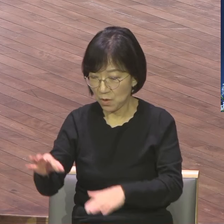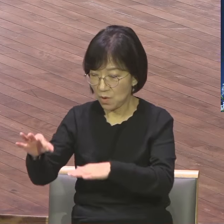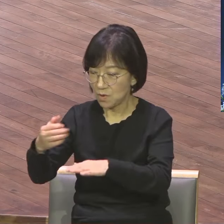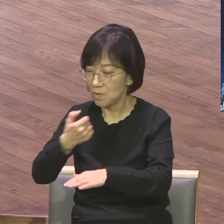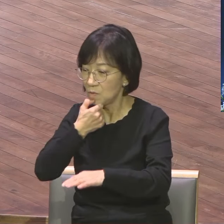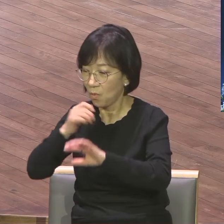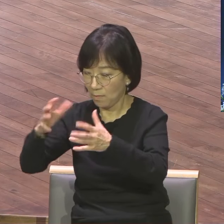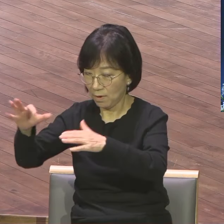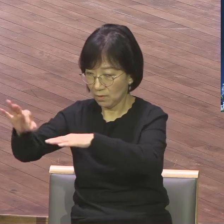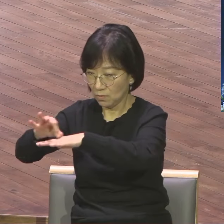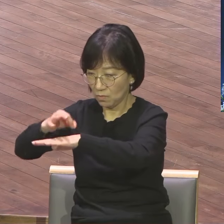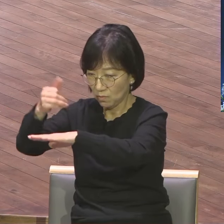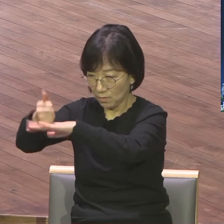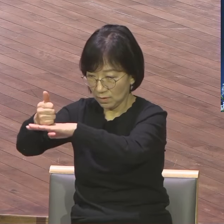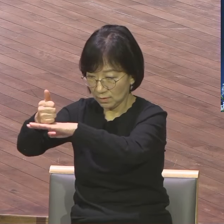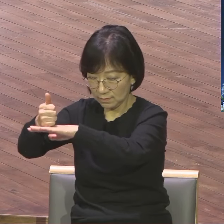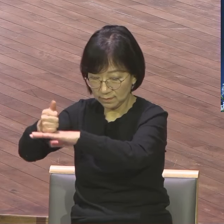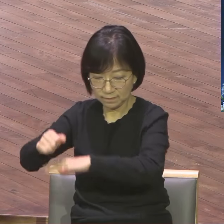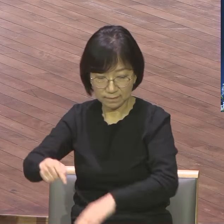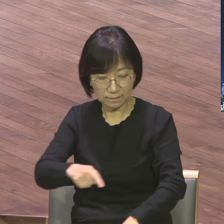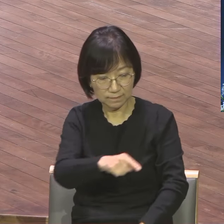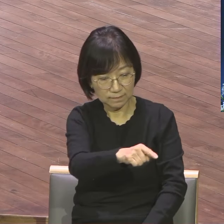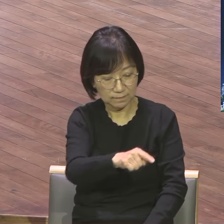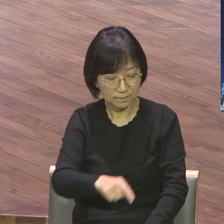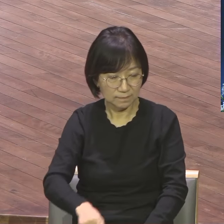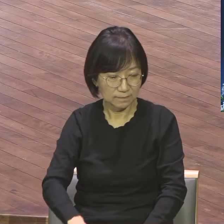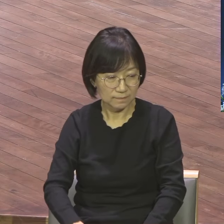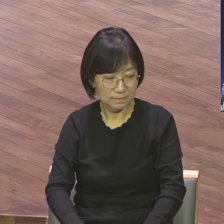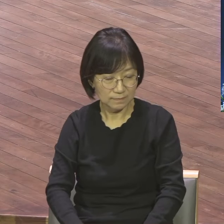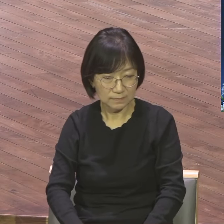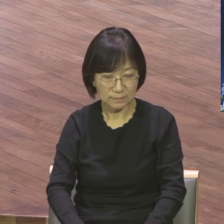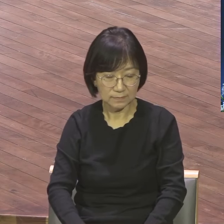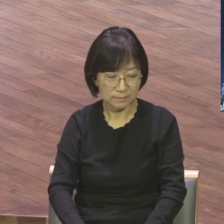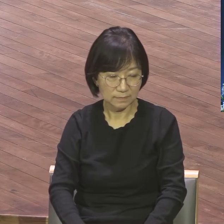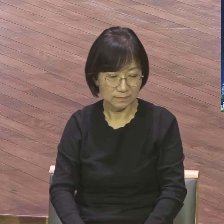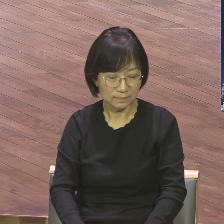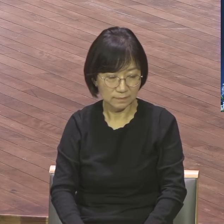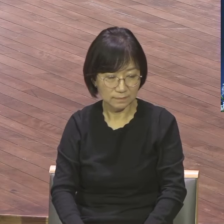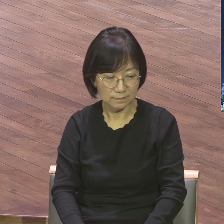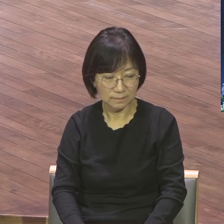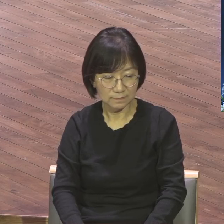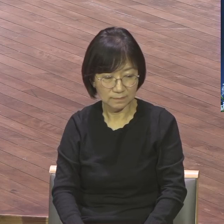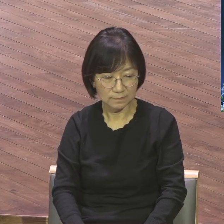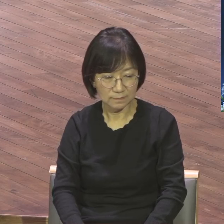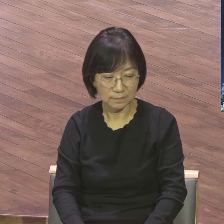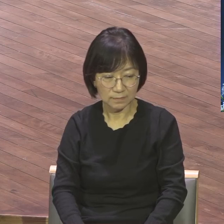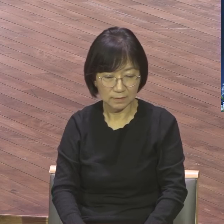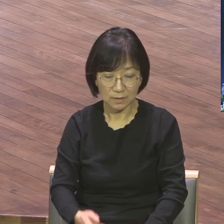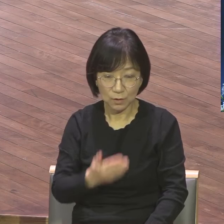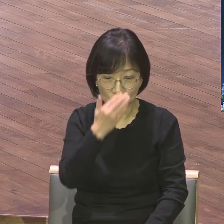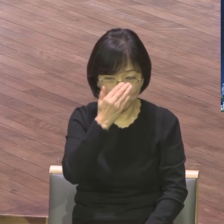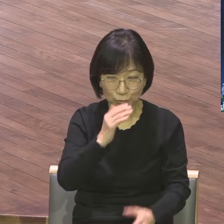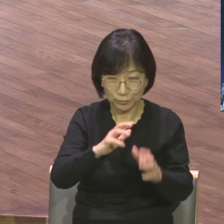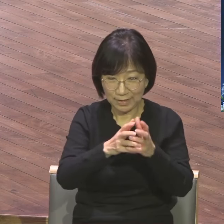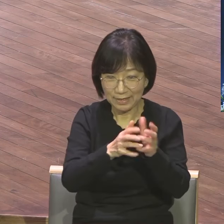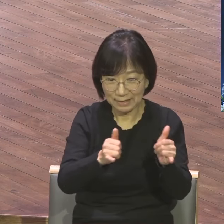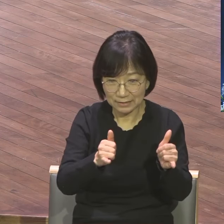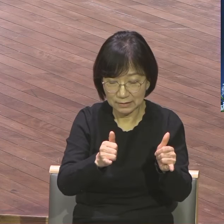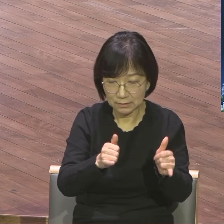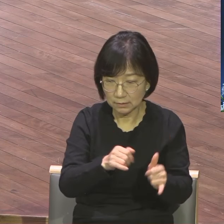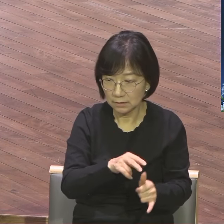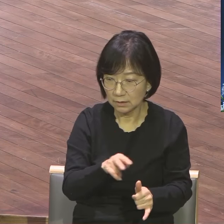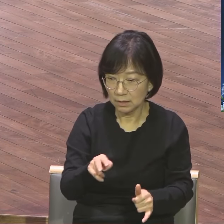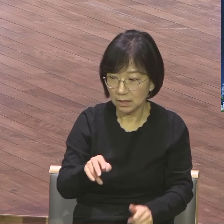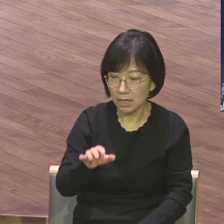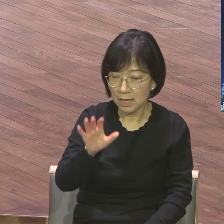헤롯 아그리파 1세 왕처럼 힘 있는 유대인들은 아무도 없습니다. 유대인들은 야고보가